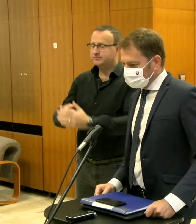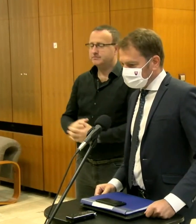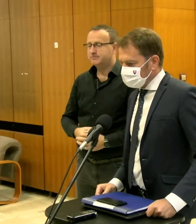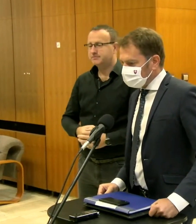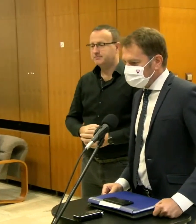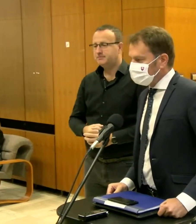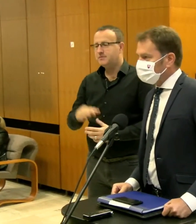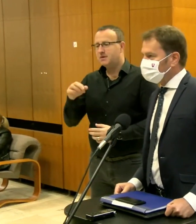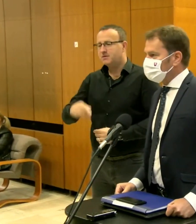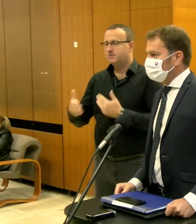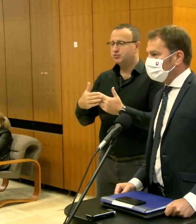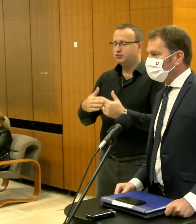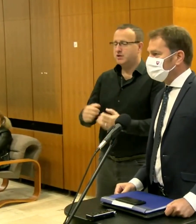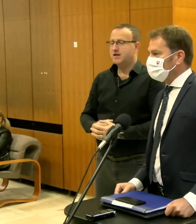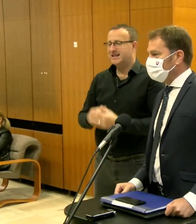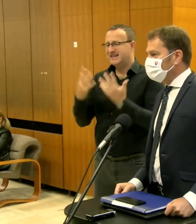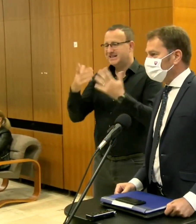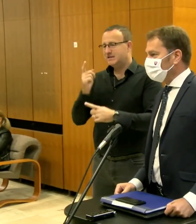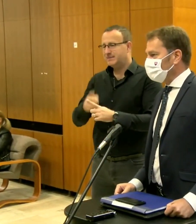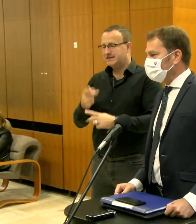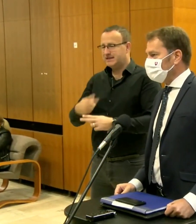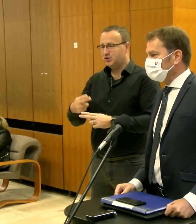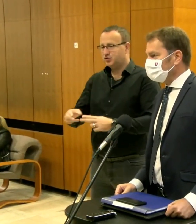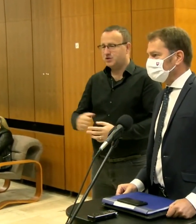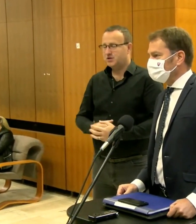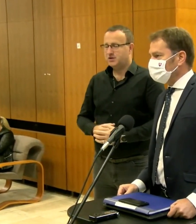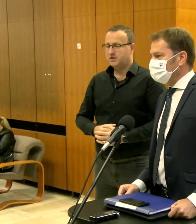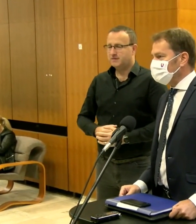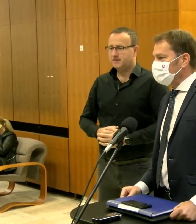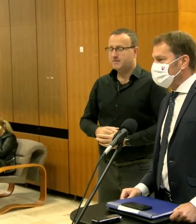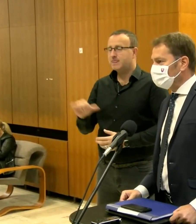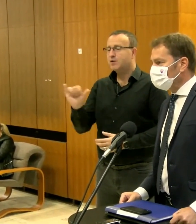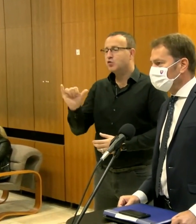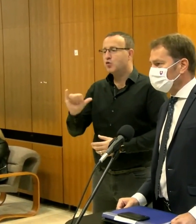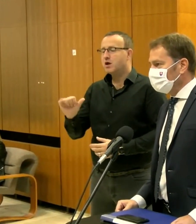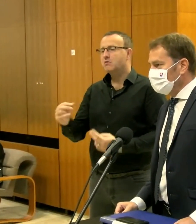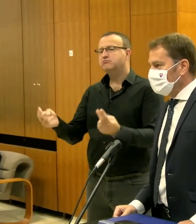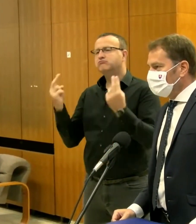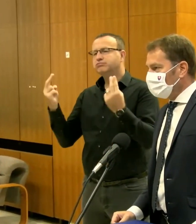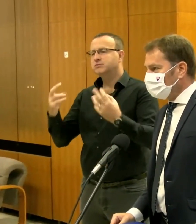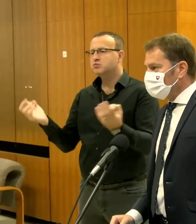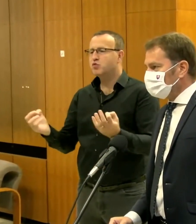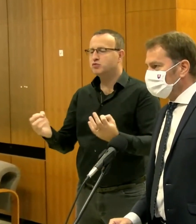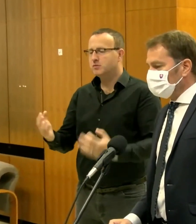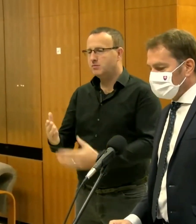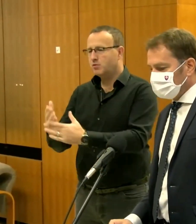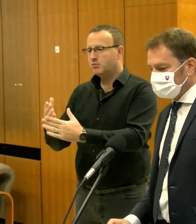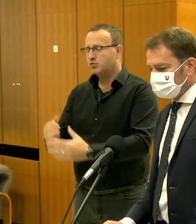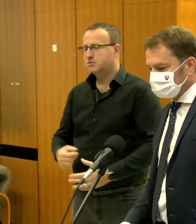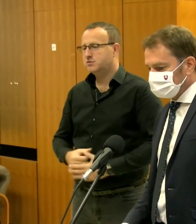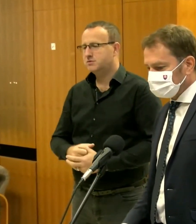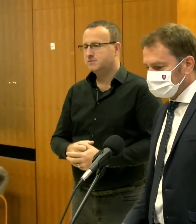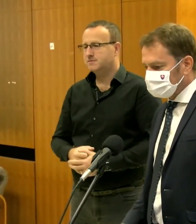Existuje približne 10 už konkrétnych riešení a naozaj, ktoré zásadným spôsobom pomôžu